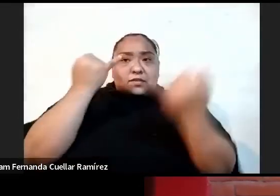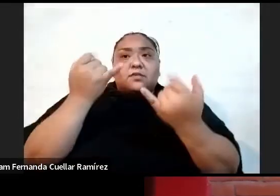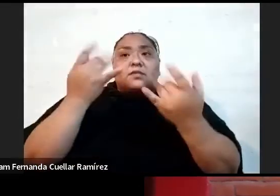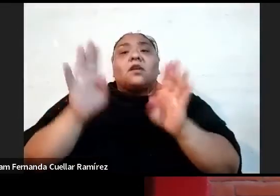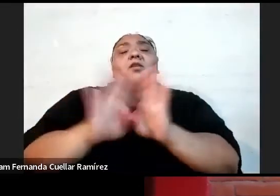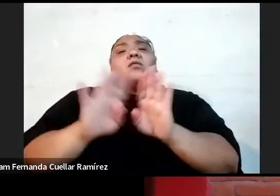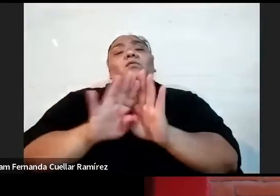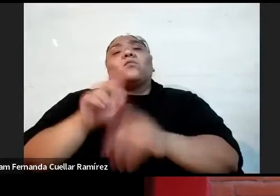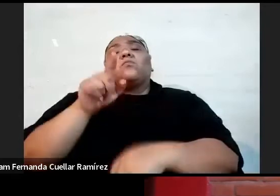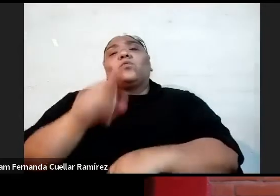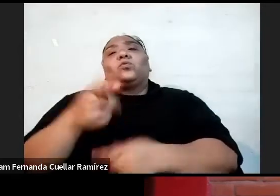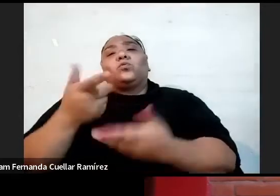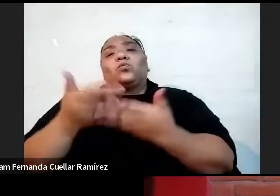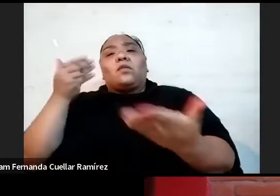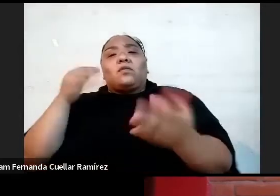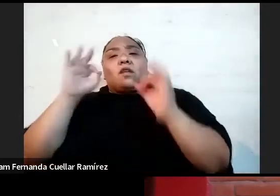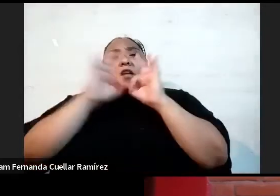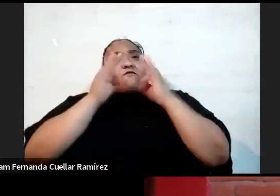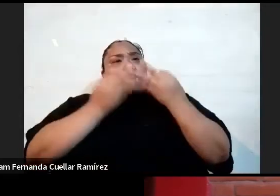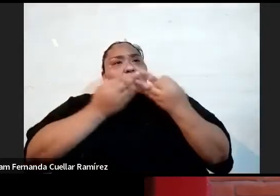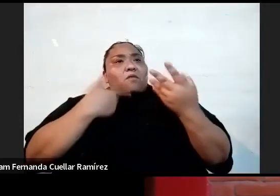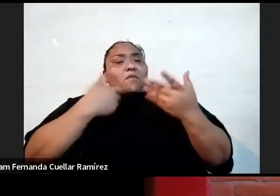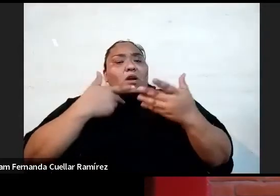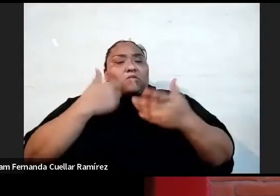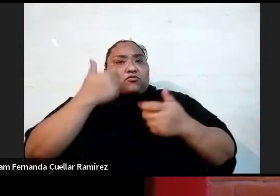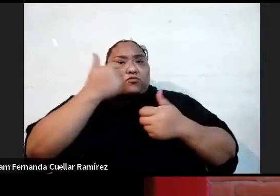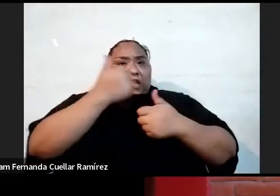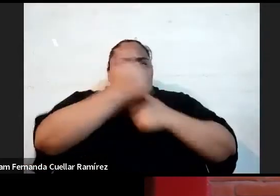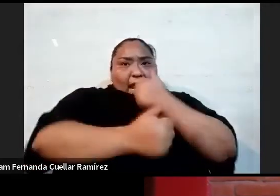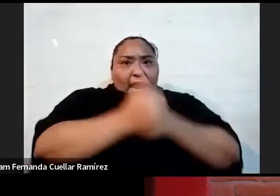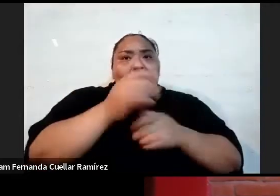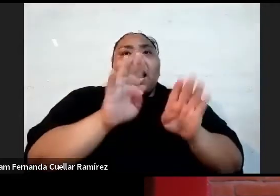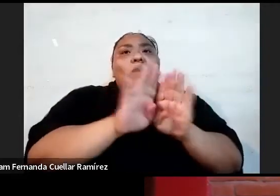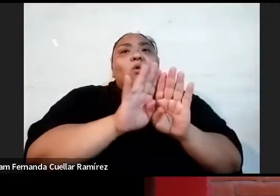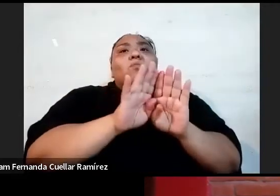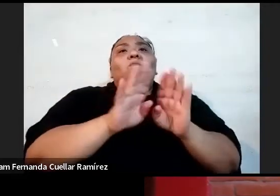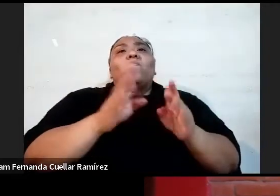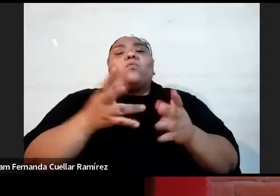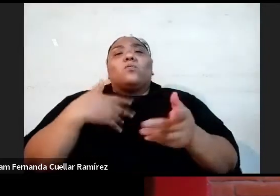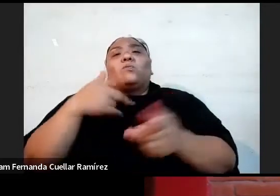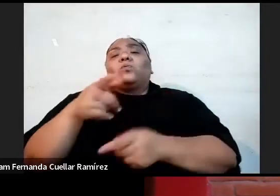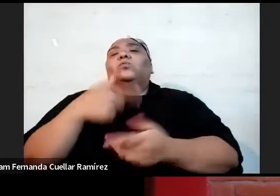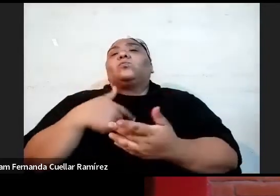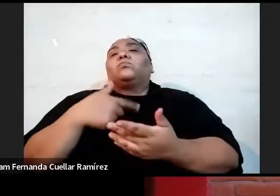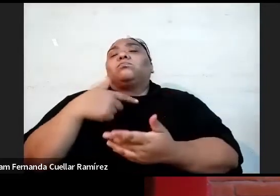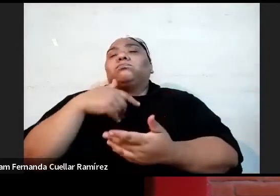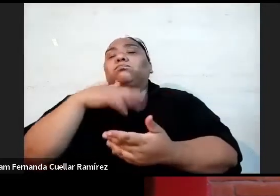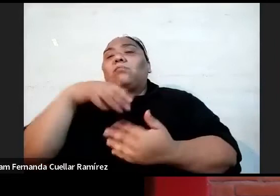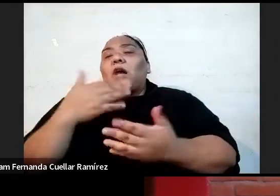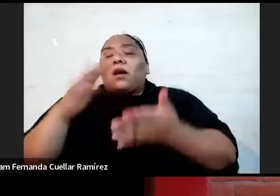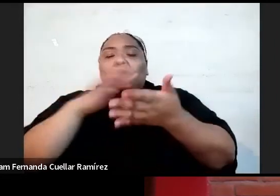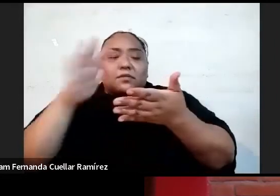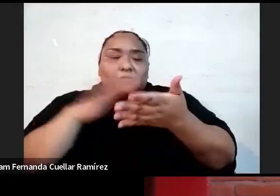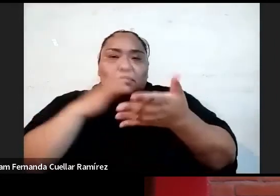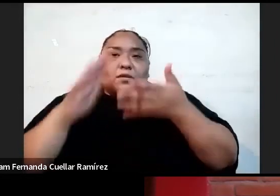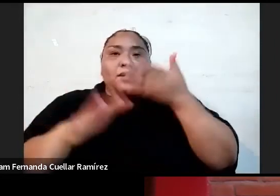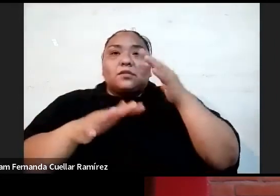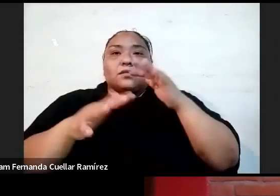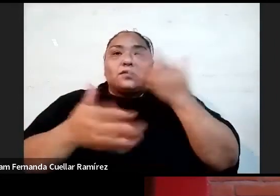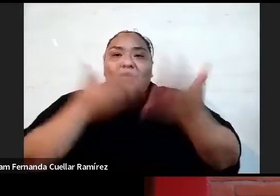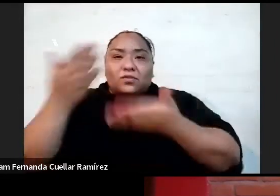esta formación te ha ayudado, te ha servido justo como para ir enfocando todo eso? De ahí nace